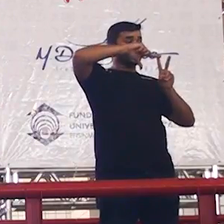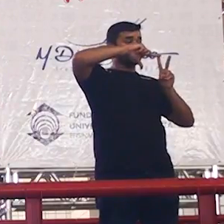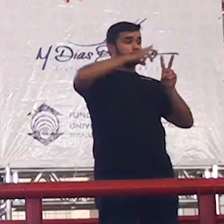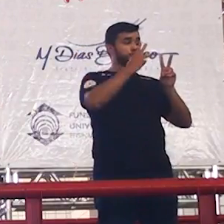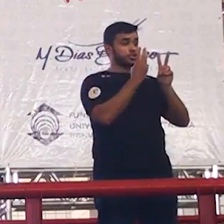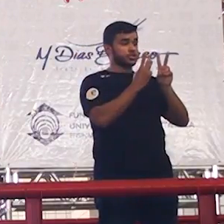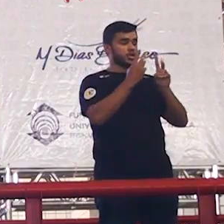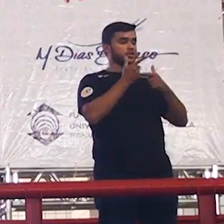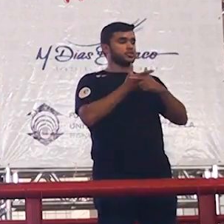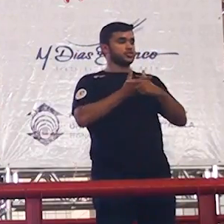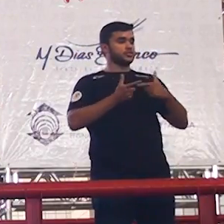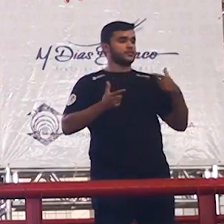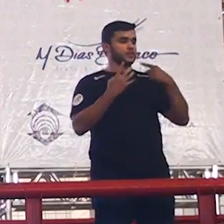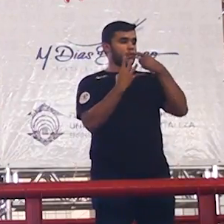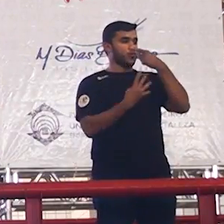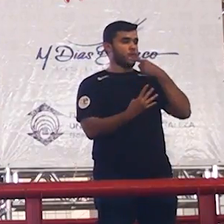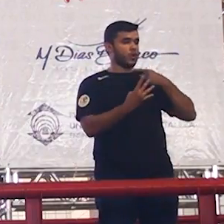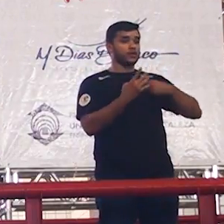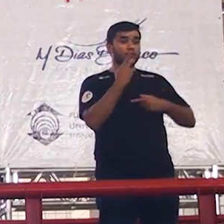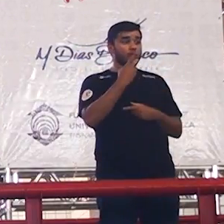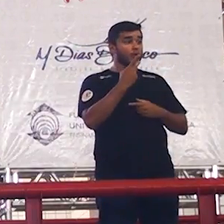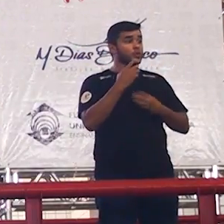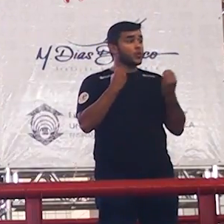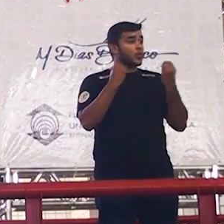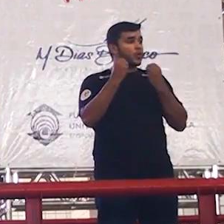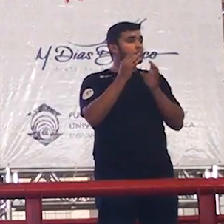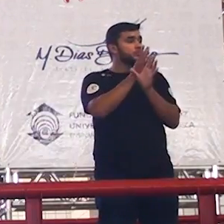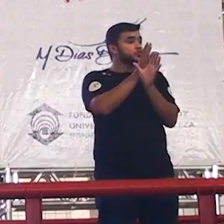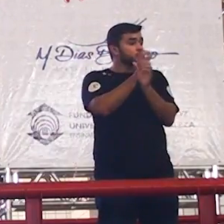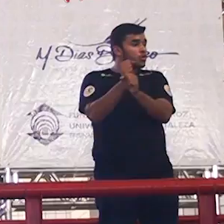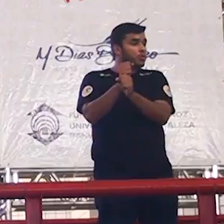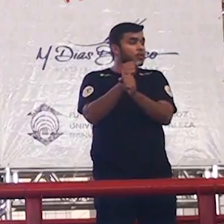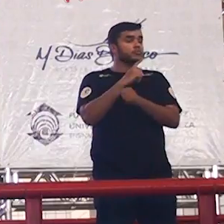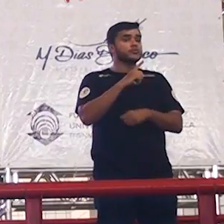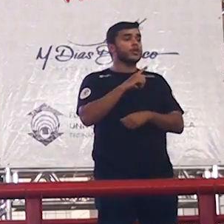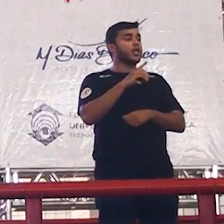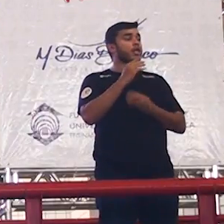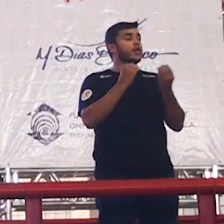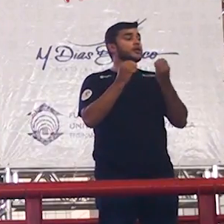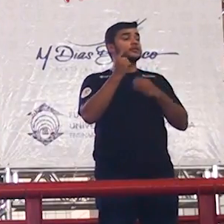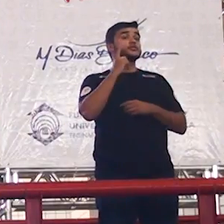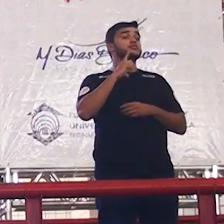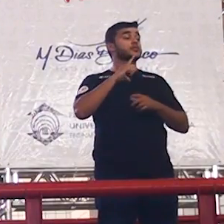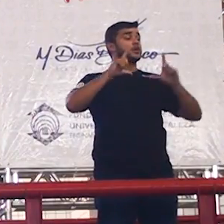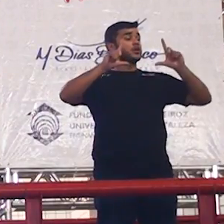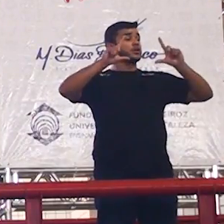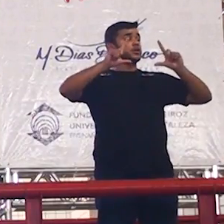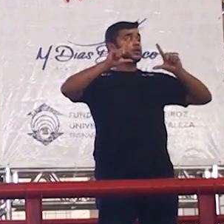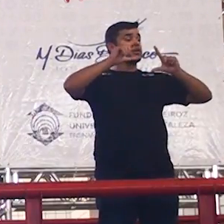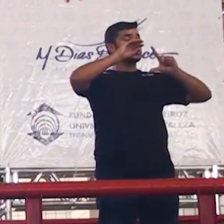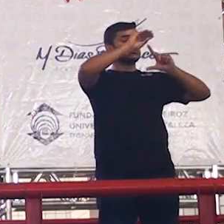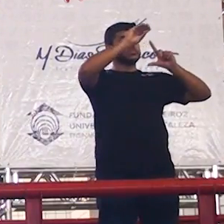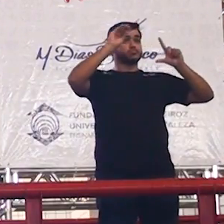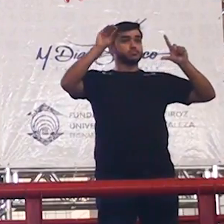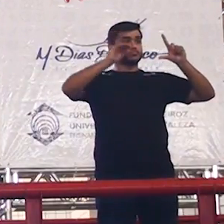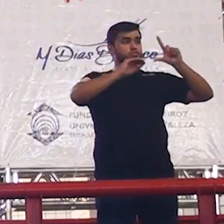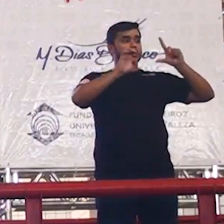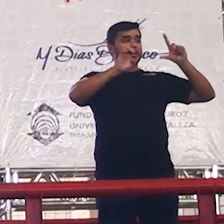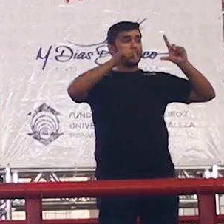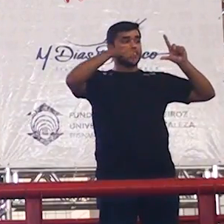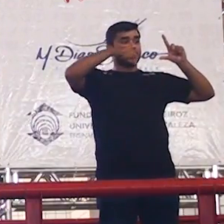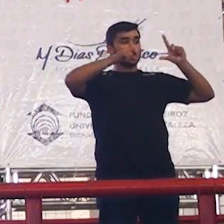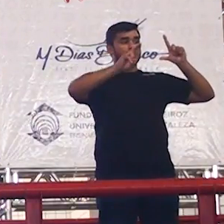não esqueçam. Esse triângulo está presente em todos os Enems.